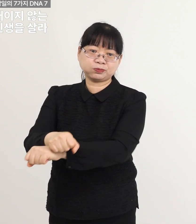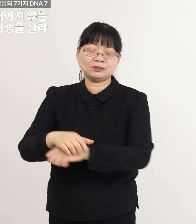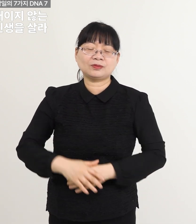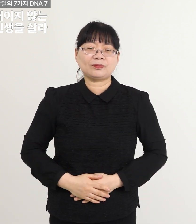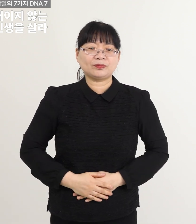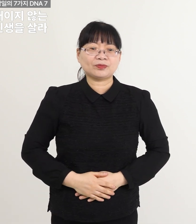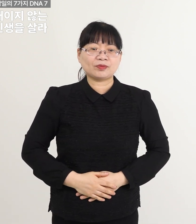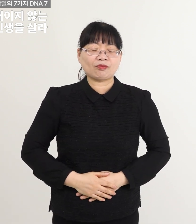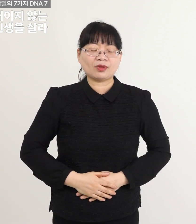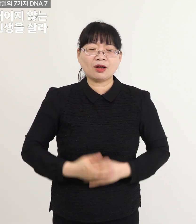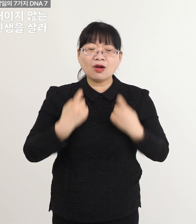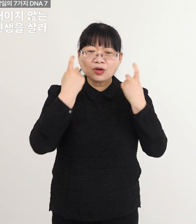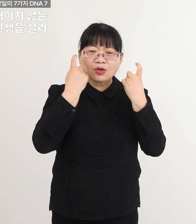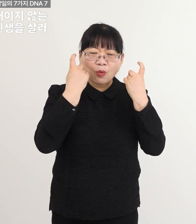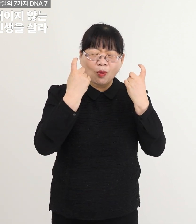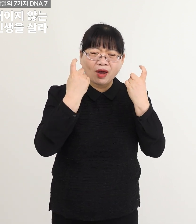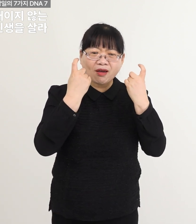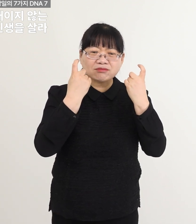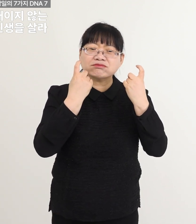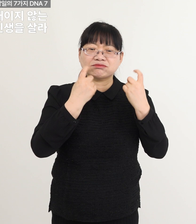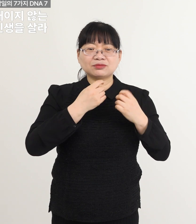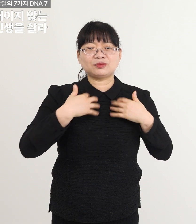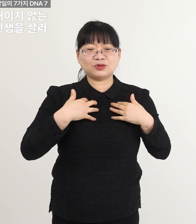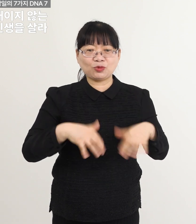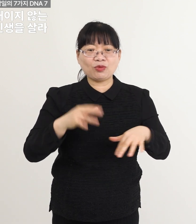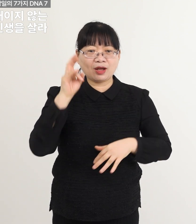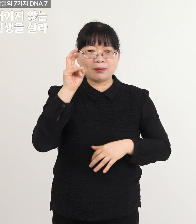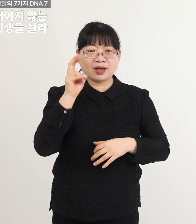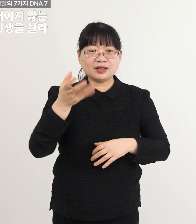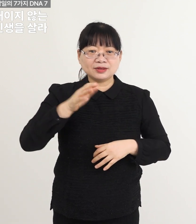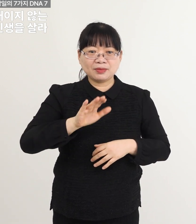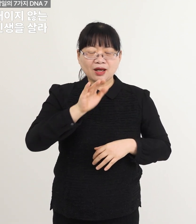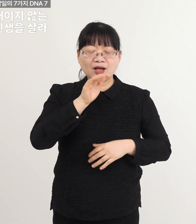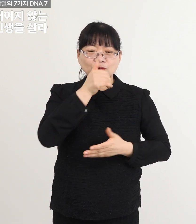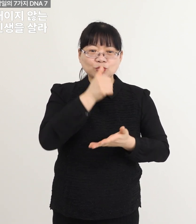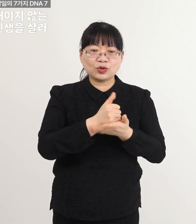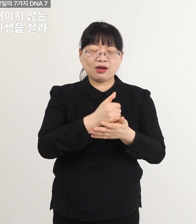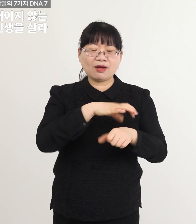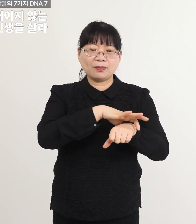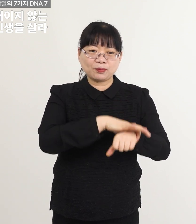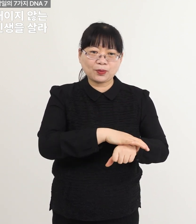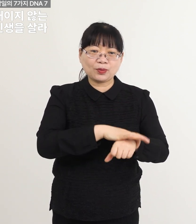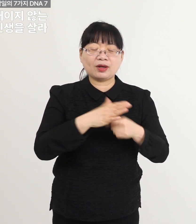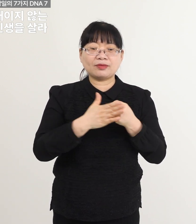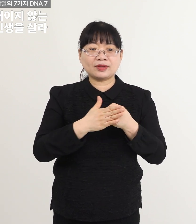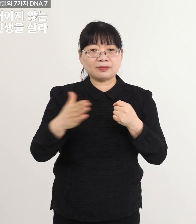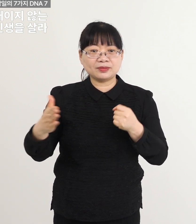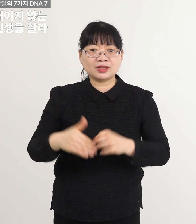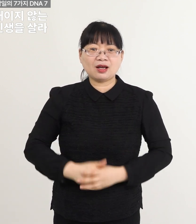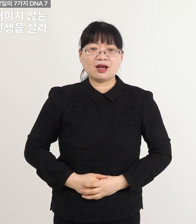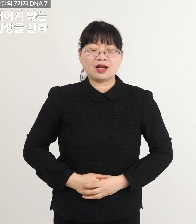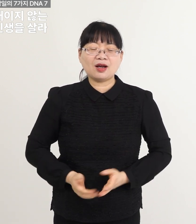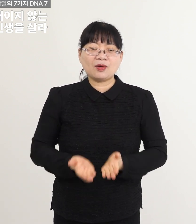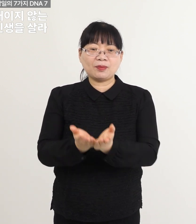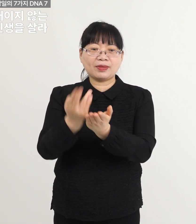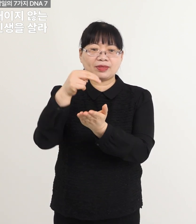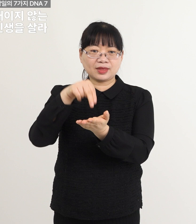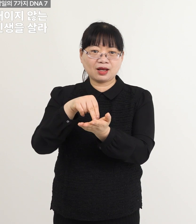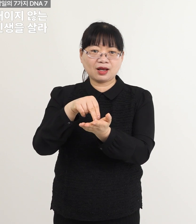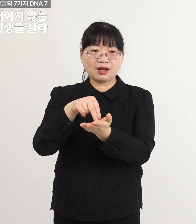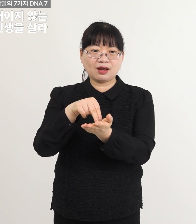여러분, 그냥 여행길도 피곤한데 죄수의 몸이 되어서 묶여 배를